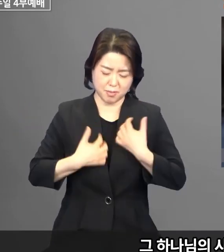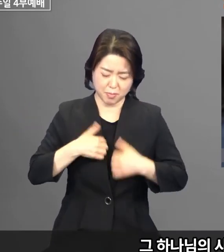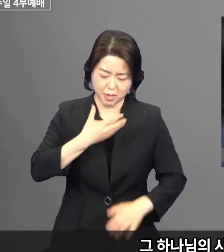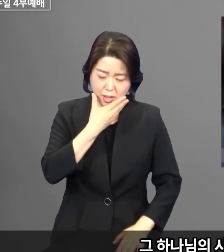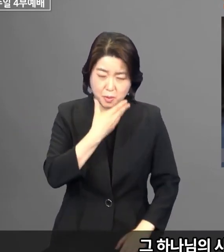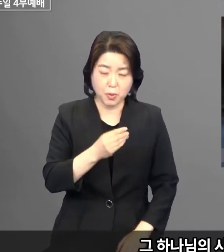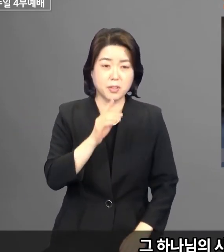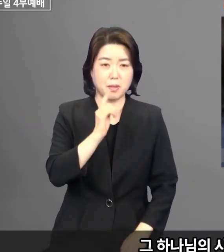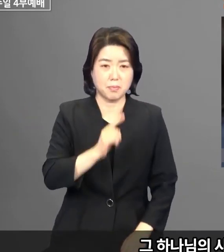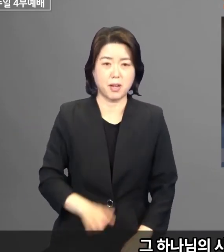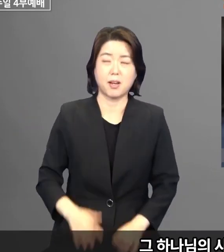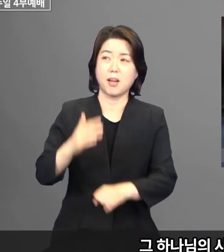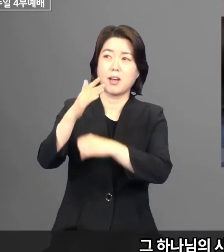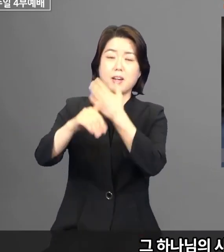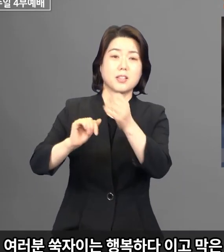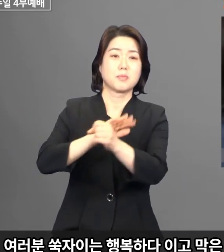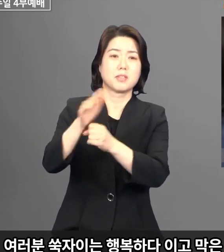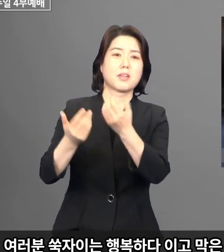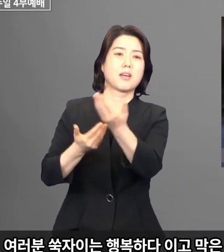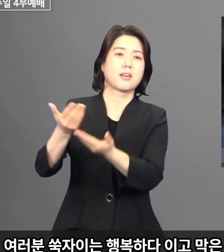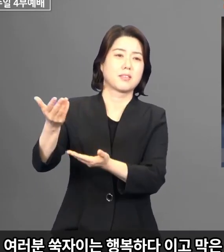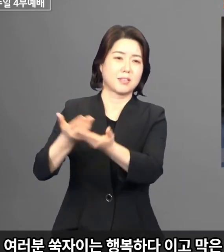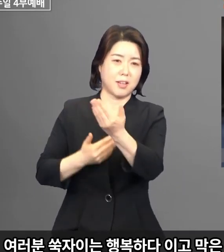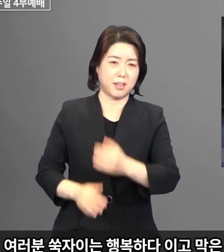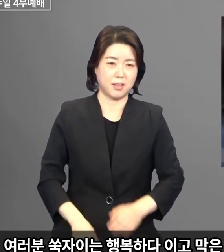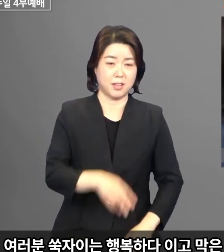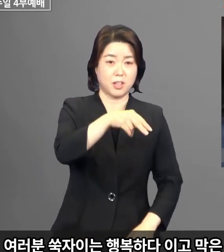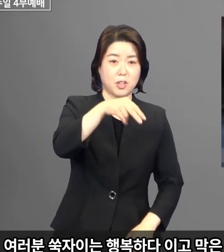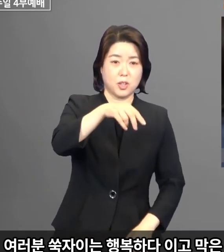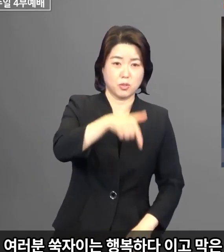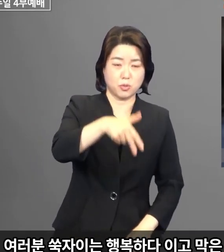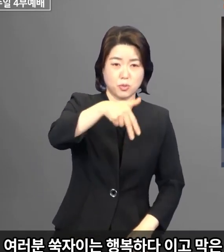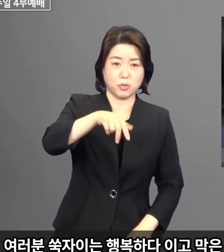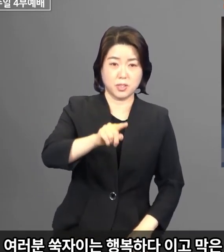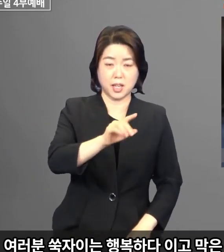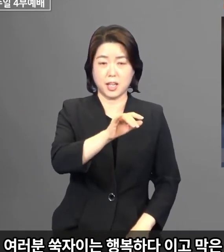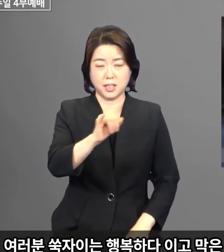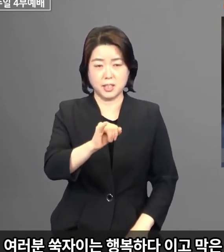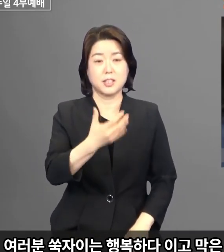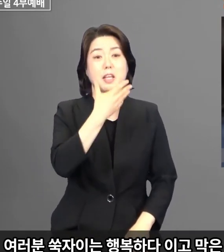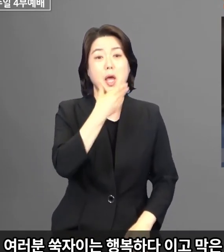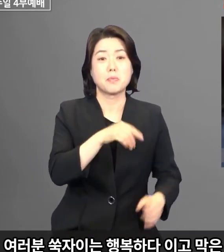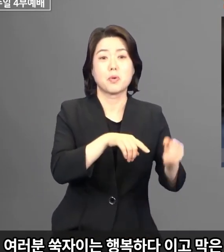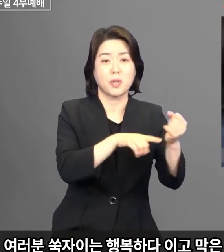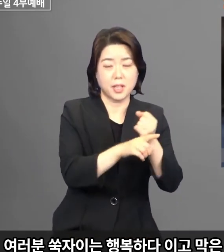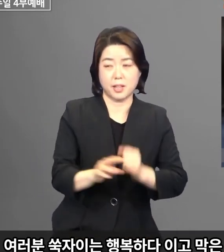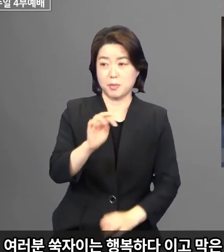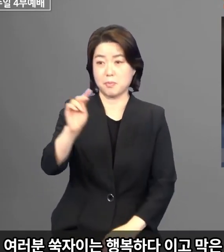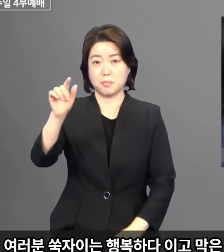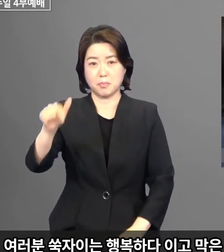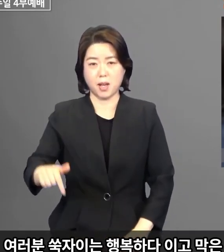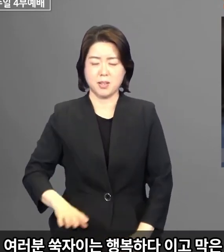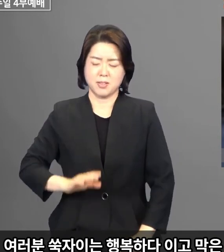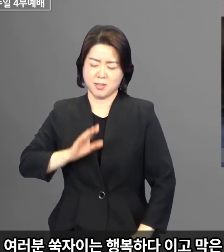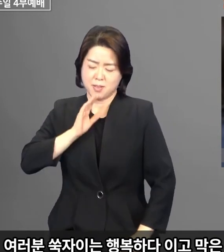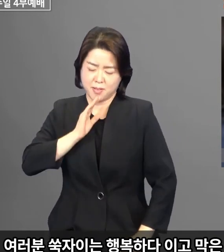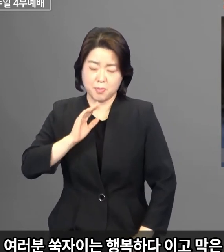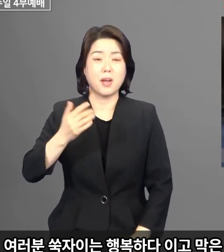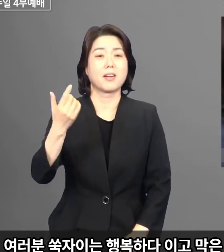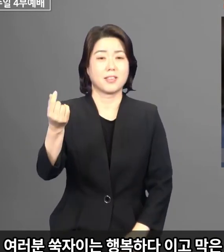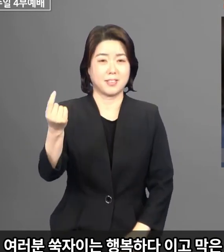그 하나님의 사랑을 나눕니다. 여러분, 쑥자이는 행복하다이고 막은